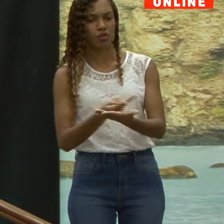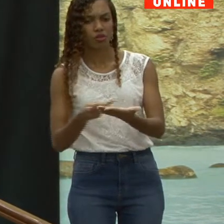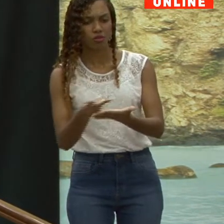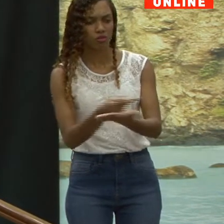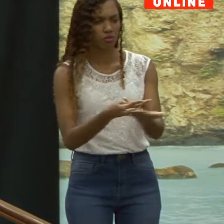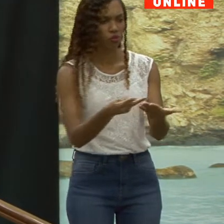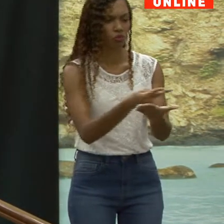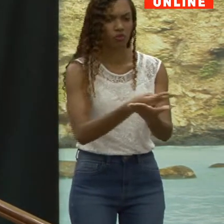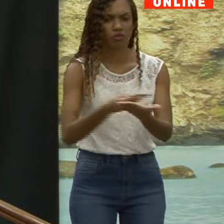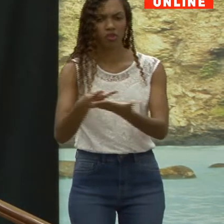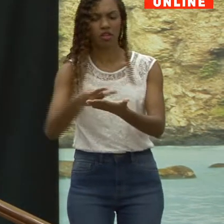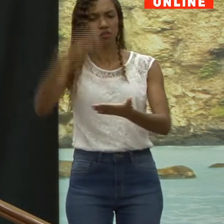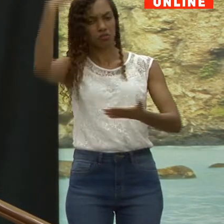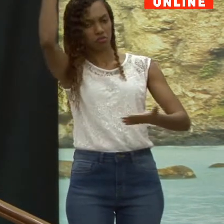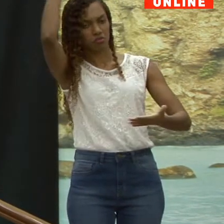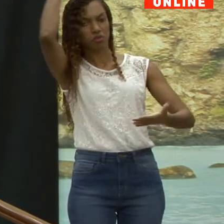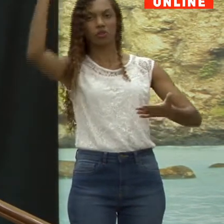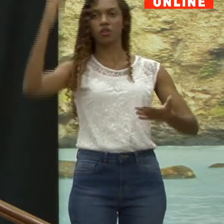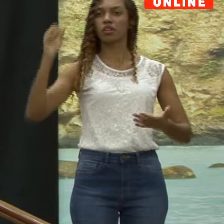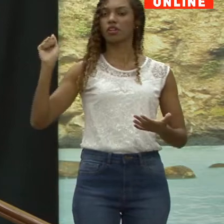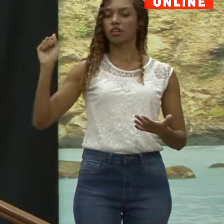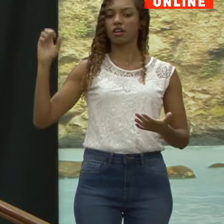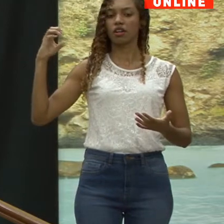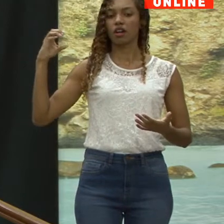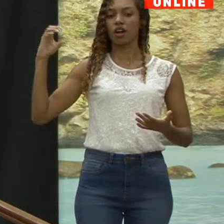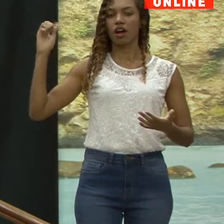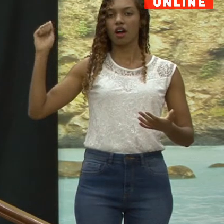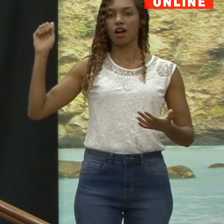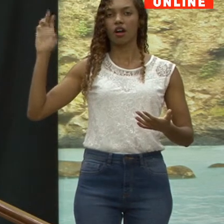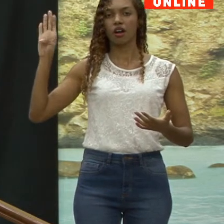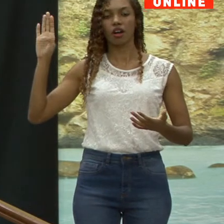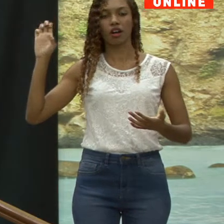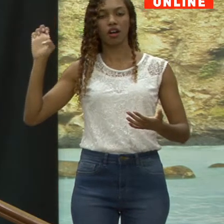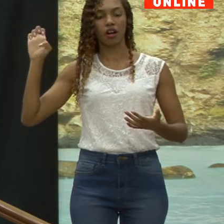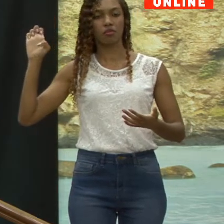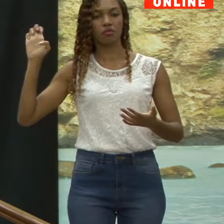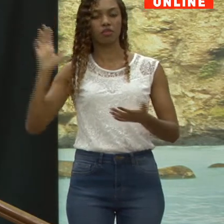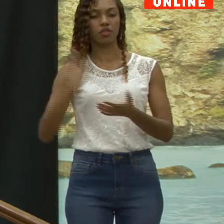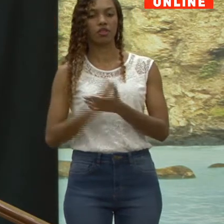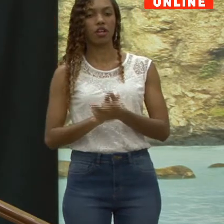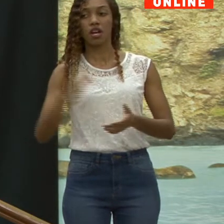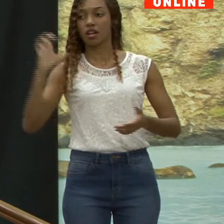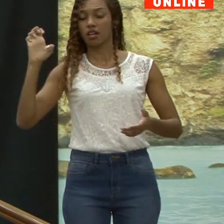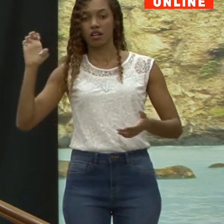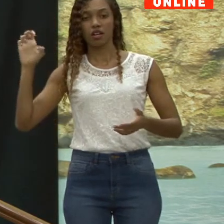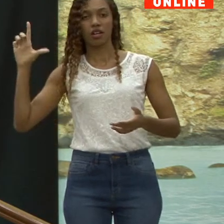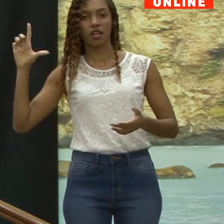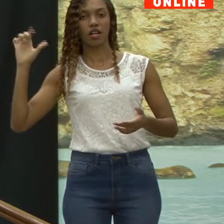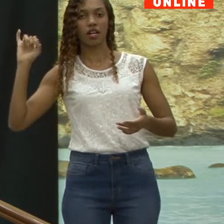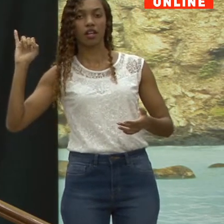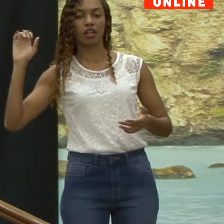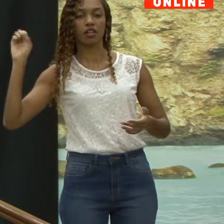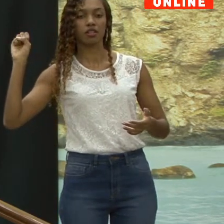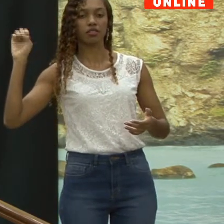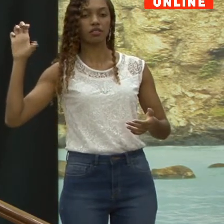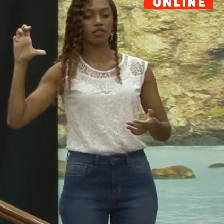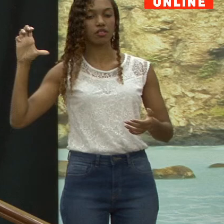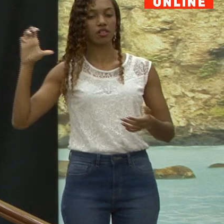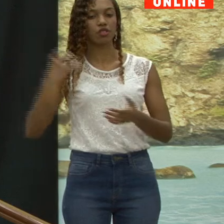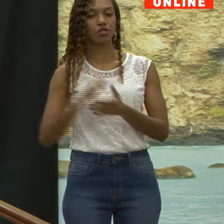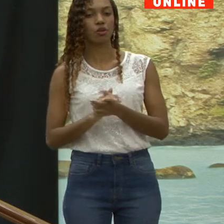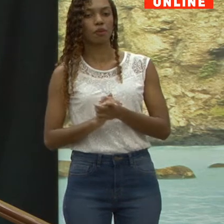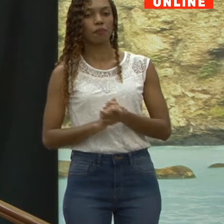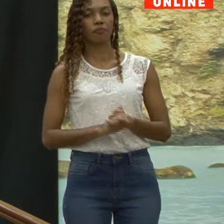Acabe para o matar, devido a Elias ter profetizado que não choveria em